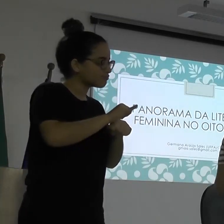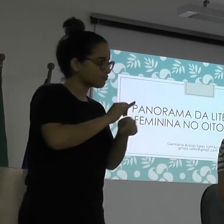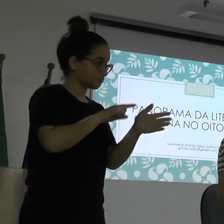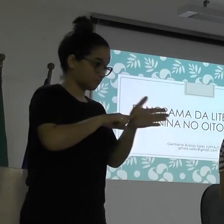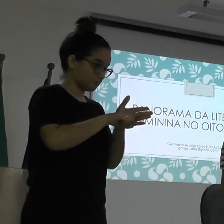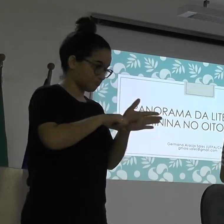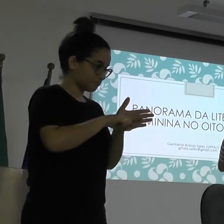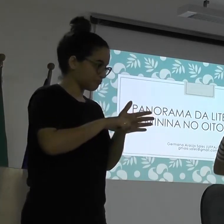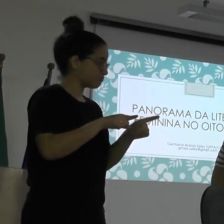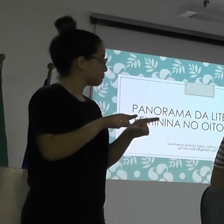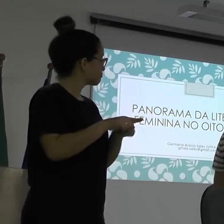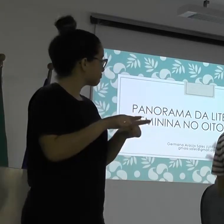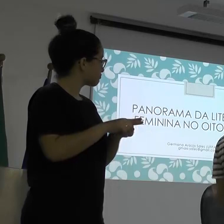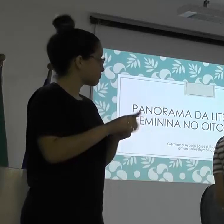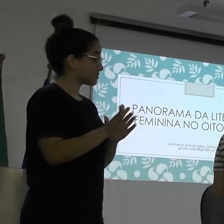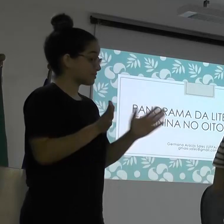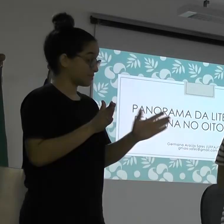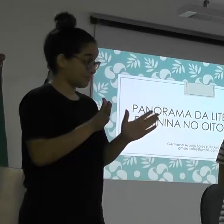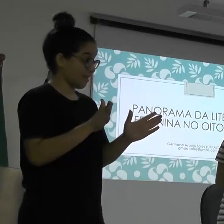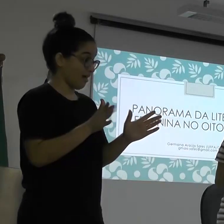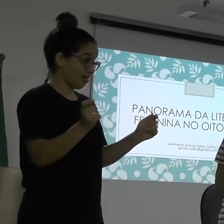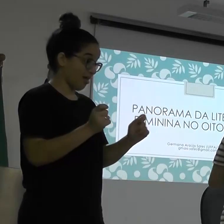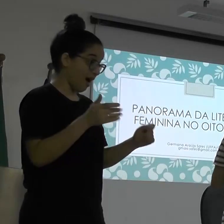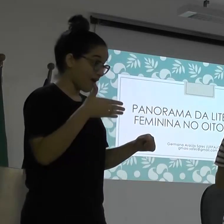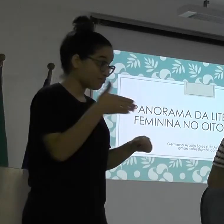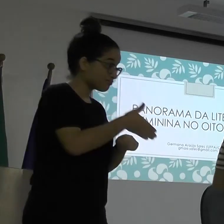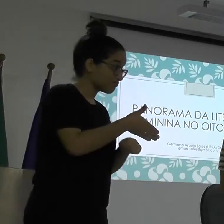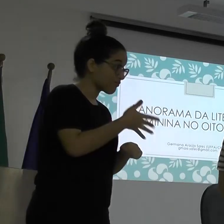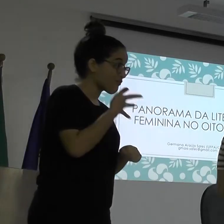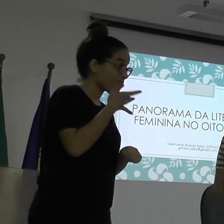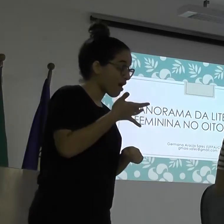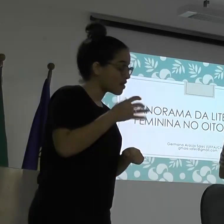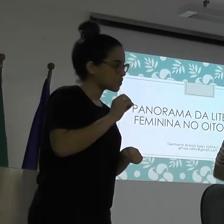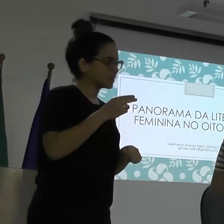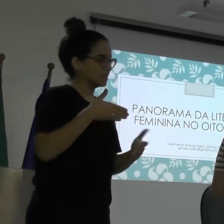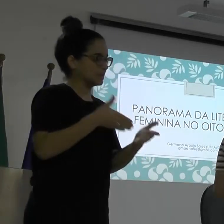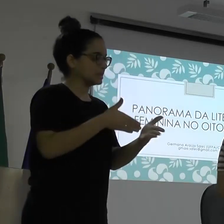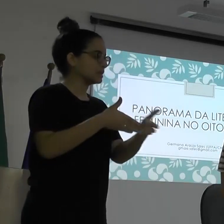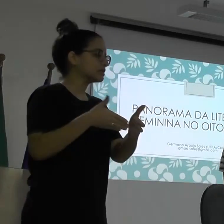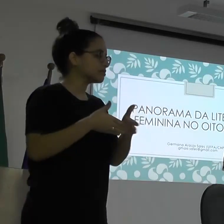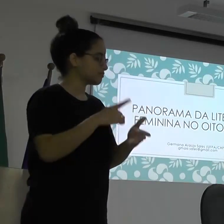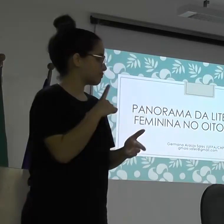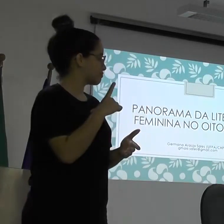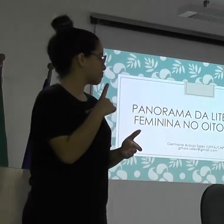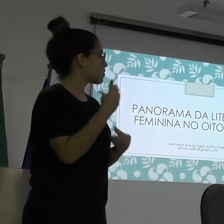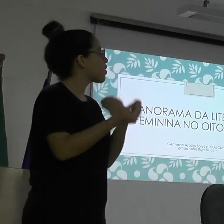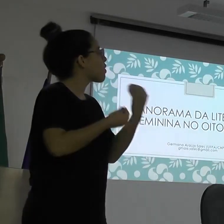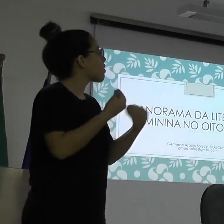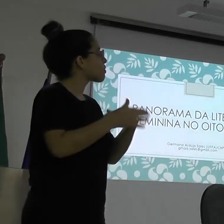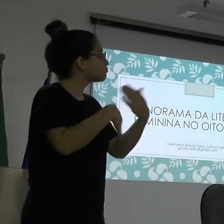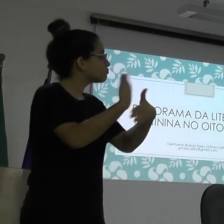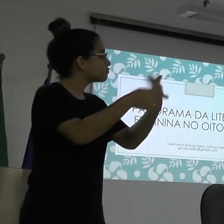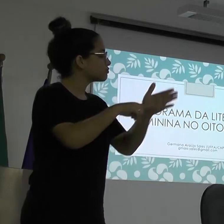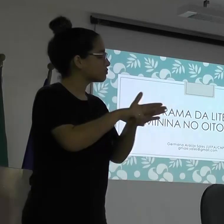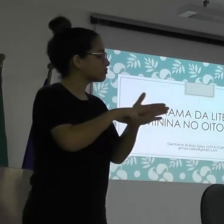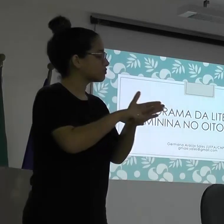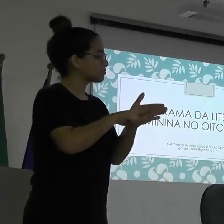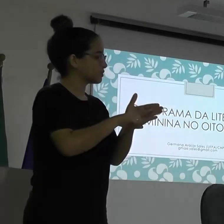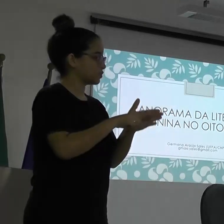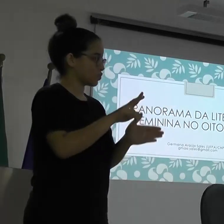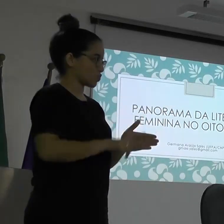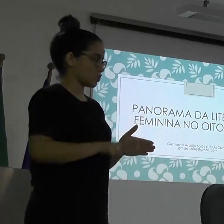a acessibilidade, se é fácil, se não é, enfim, como se desenvolve essa pesquisa em